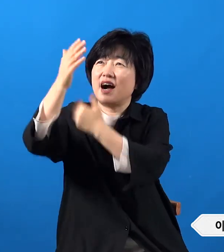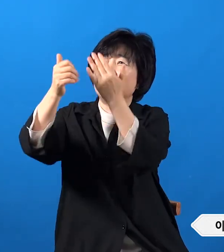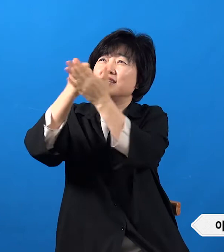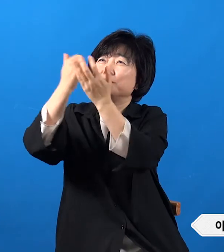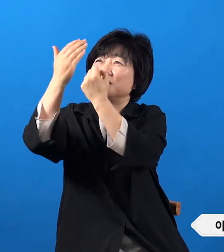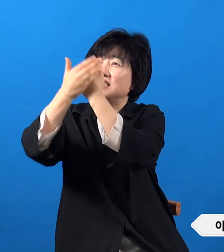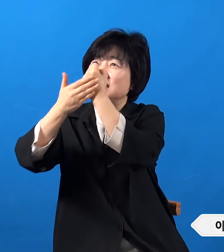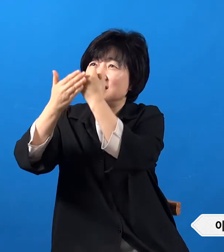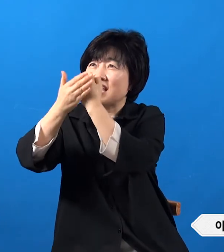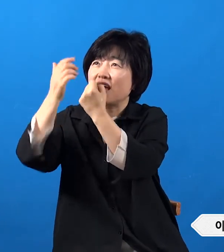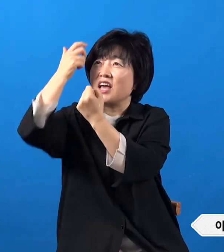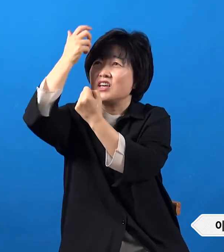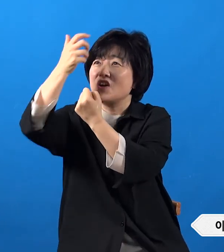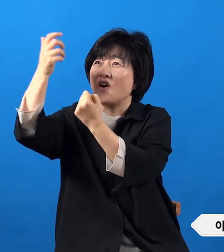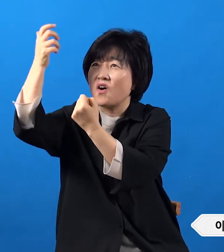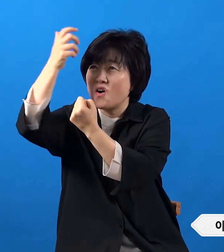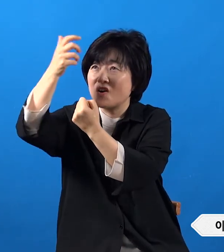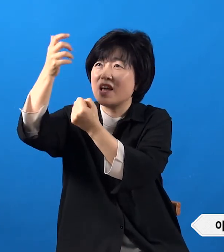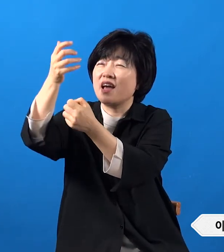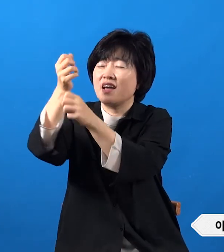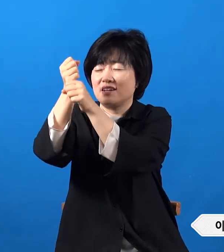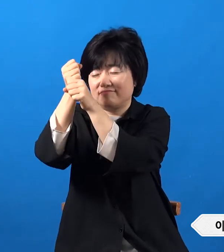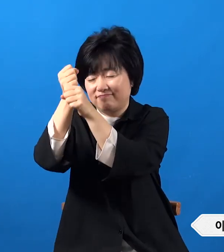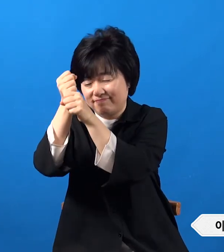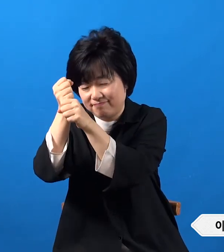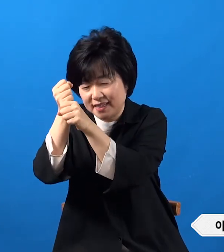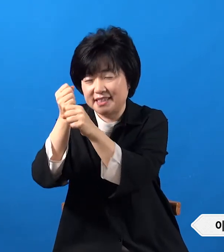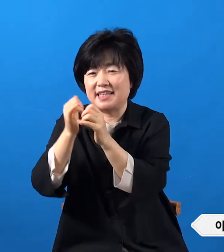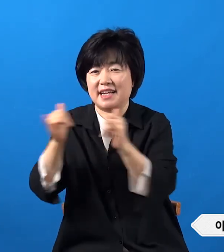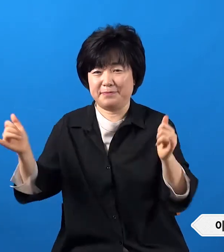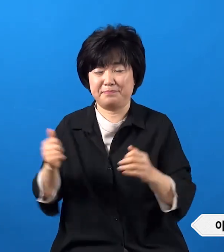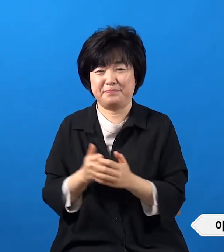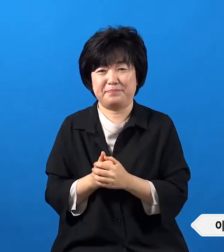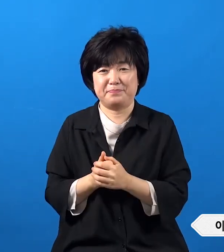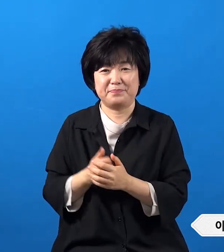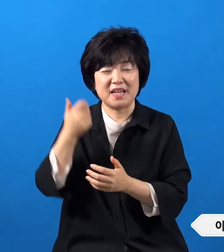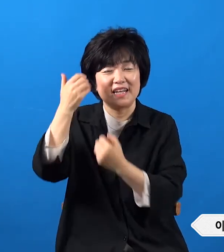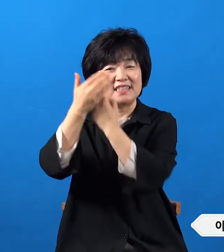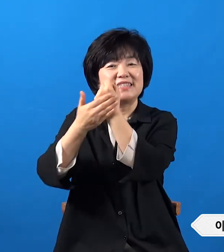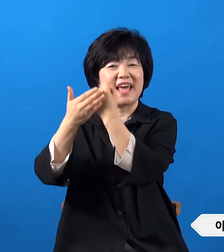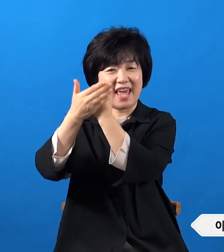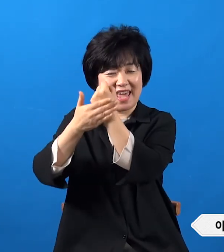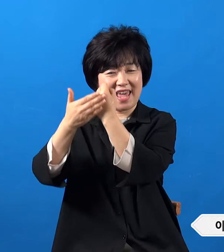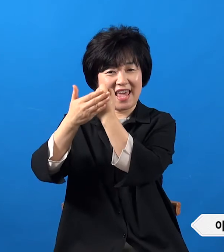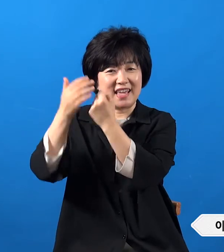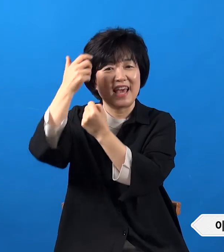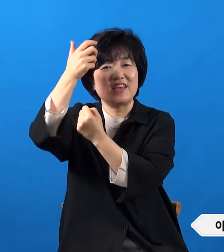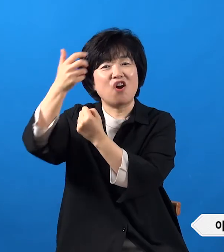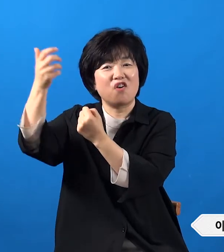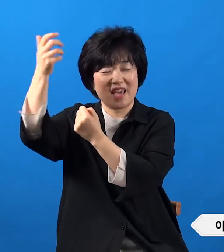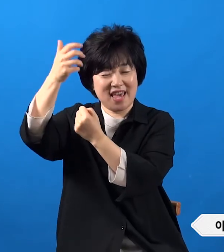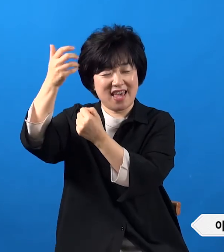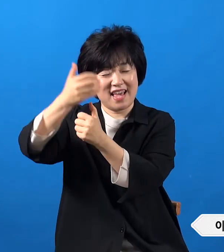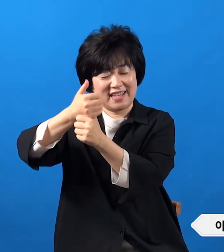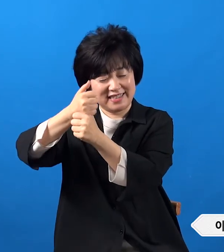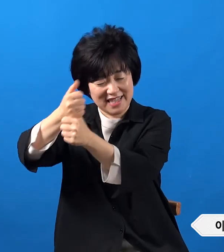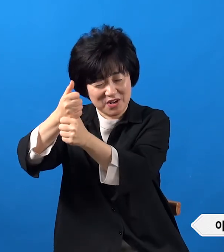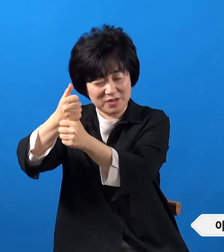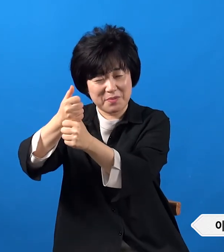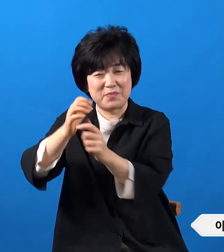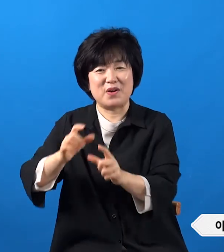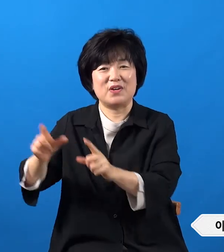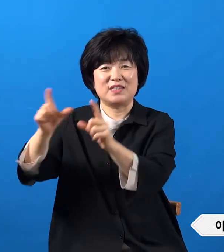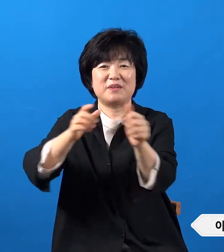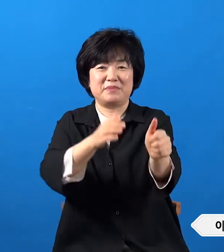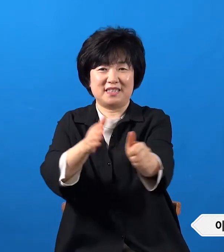사로잡힌 사람입니다. 은혜의 영에 사로잡힌 사람. 한번 따라서 하실까요? 은혜의 영에